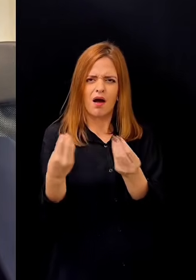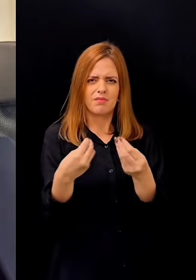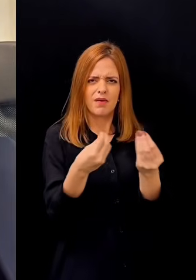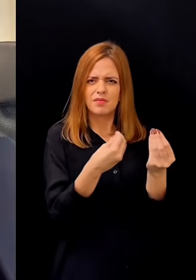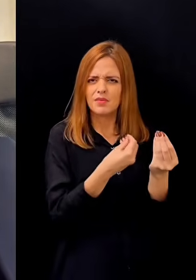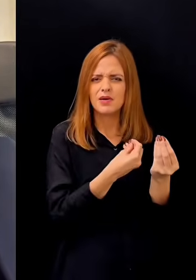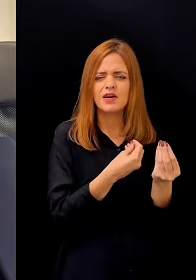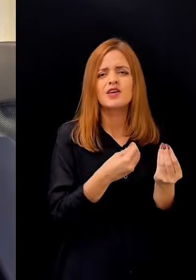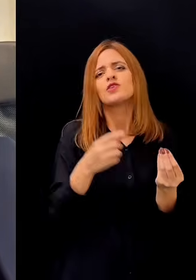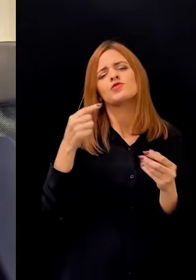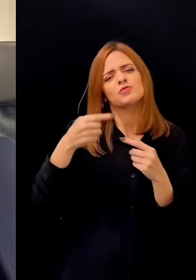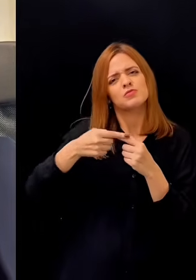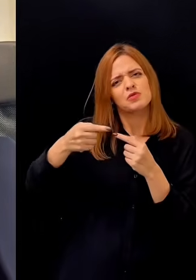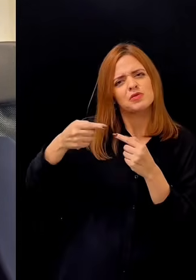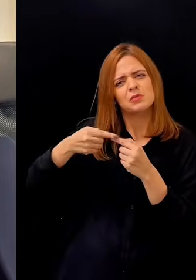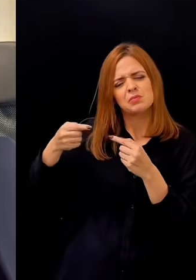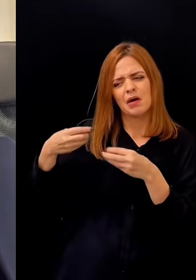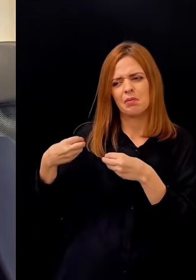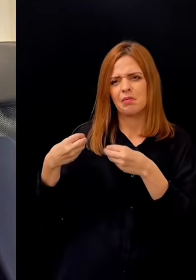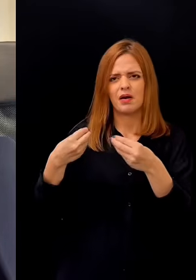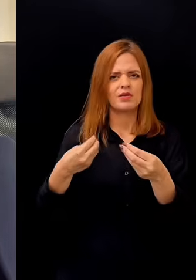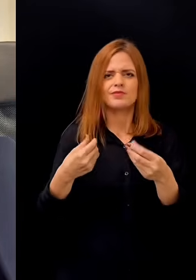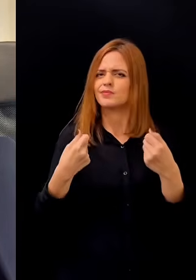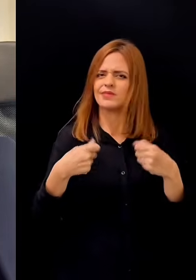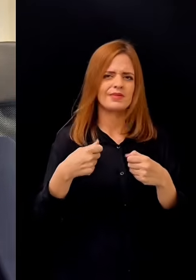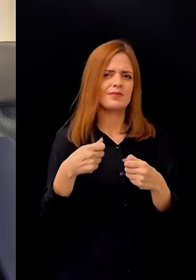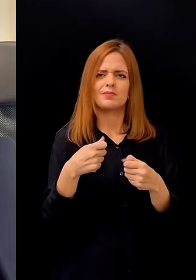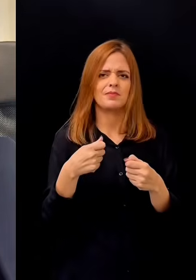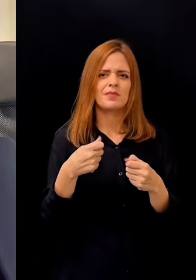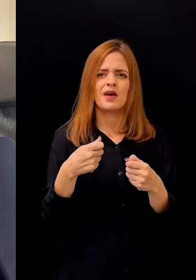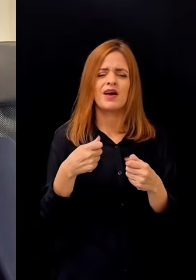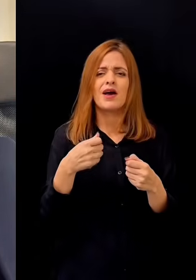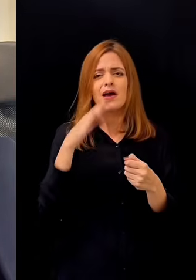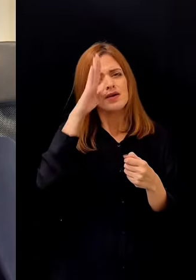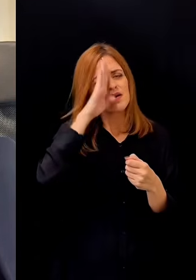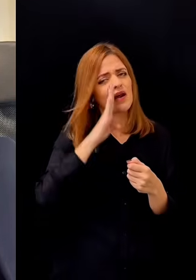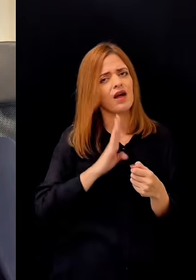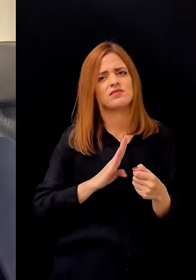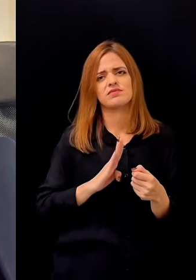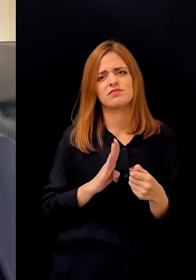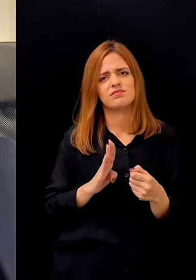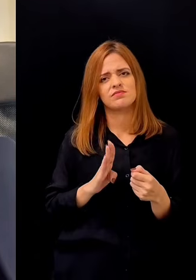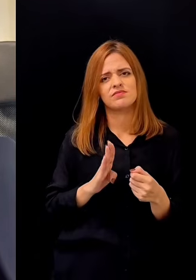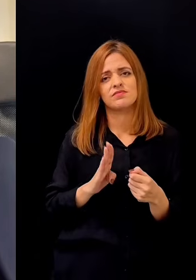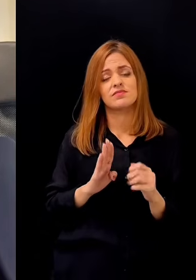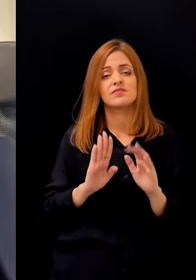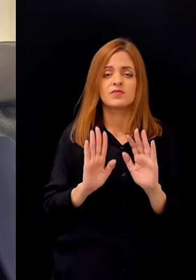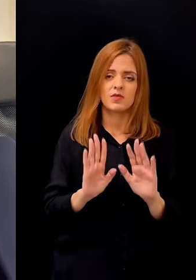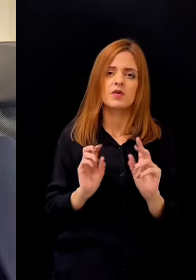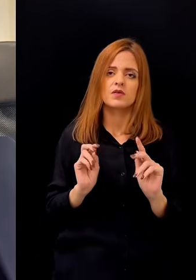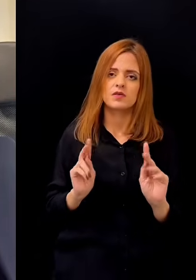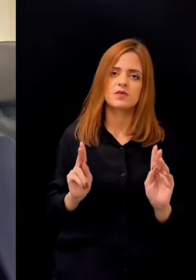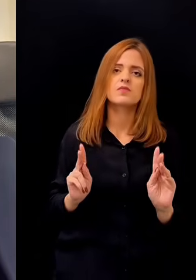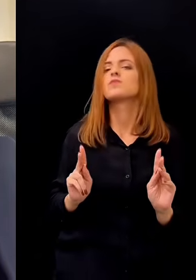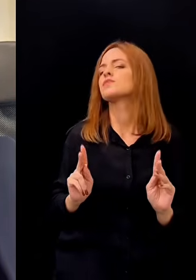vamos dar toda semana, você tem que pagar de graça. É claro que